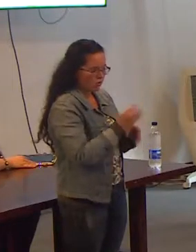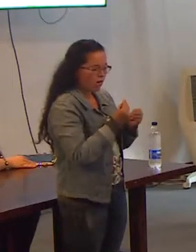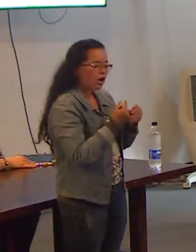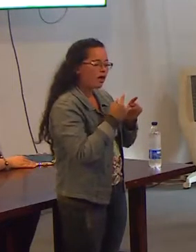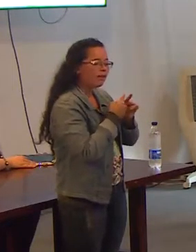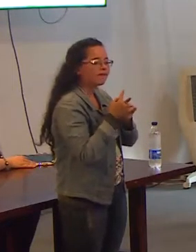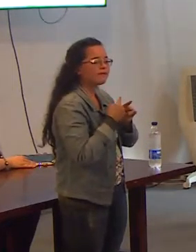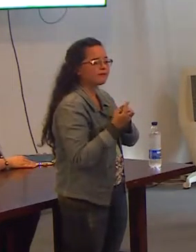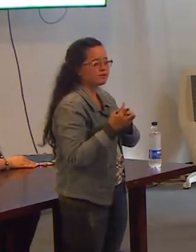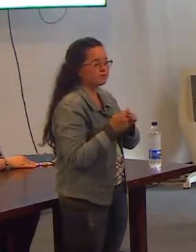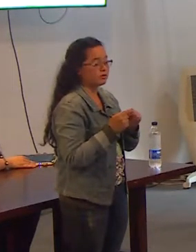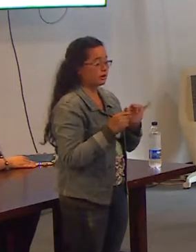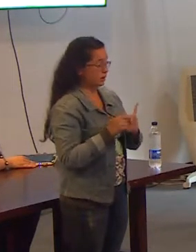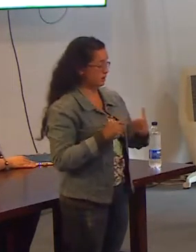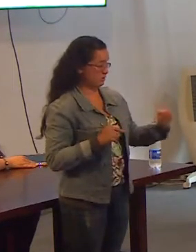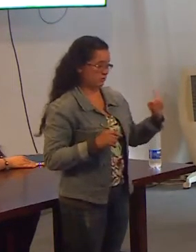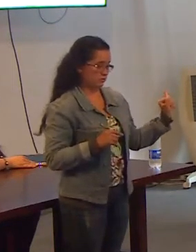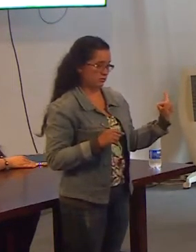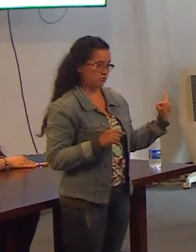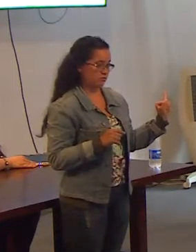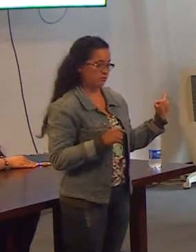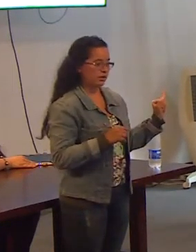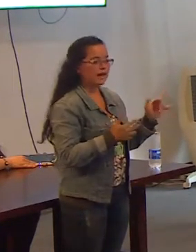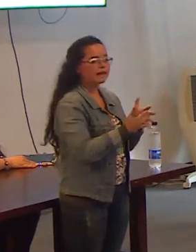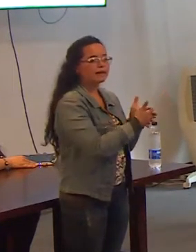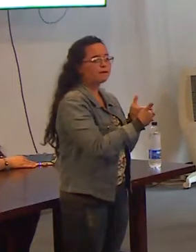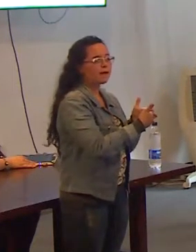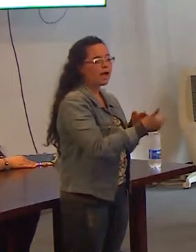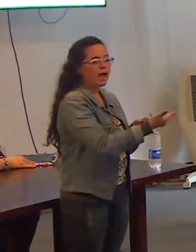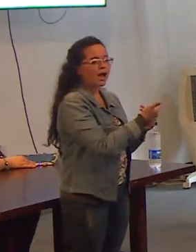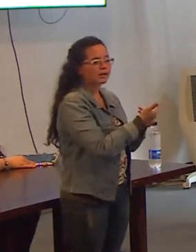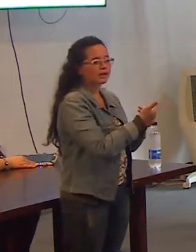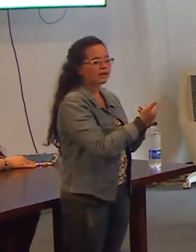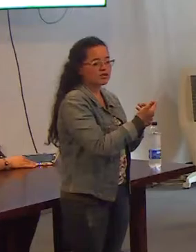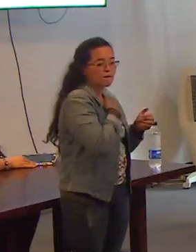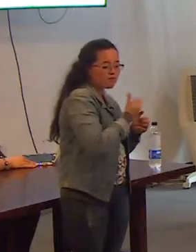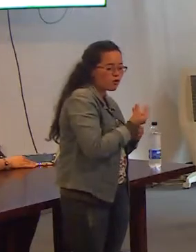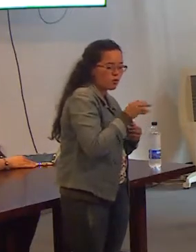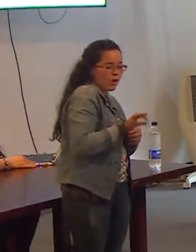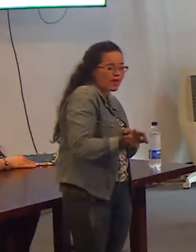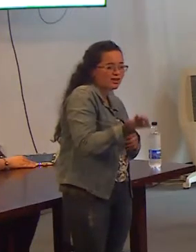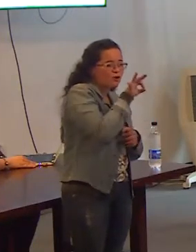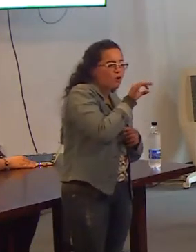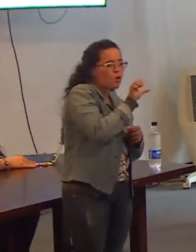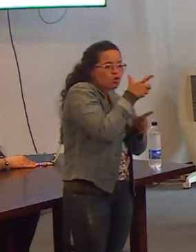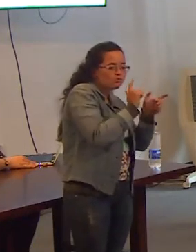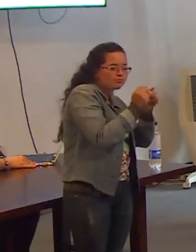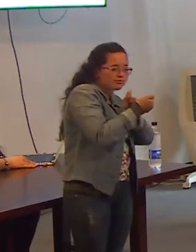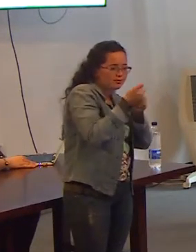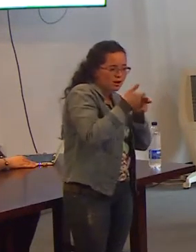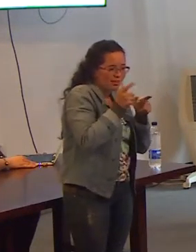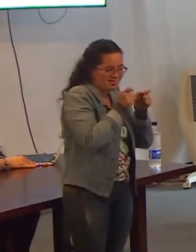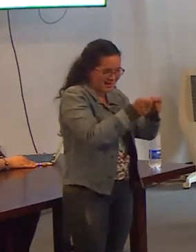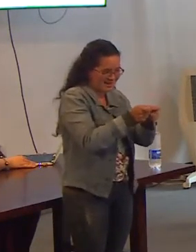diferenciar, y a mi mano izquierda está el que Sistematizarte acogió y transformó y le dio otro nombre, otro sentido, pues